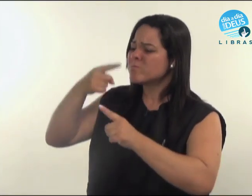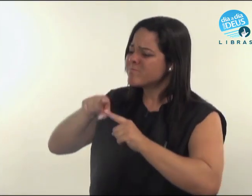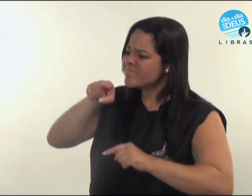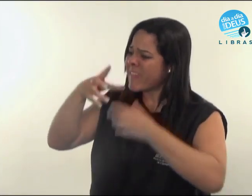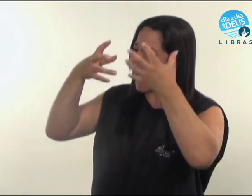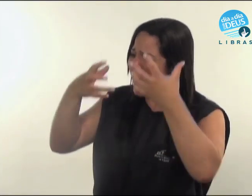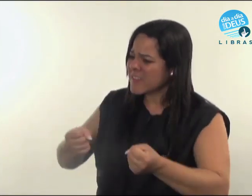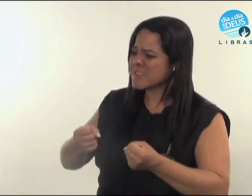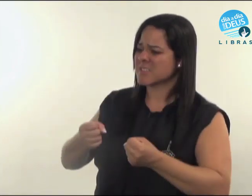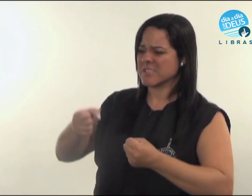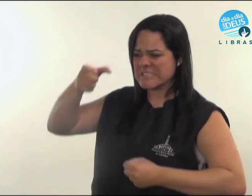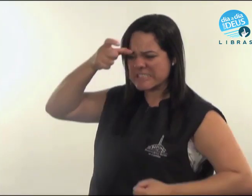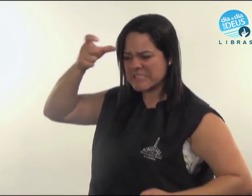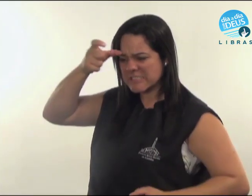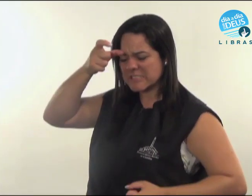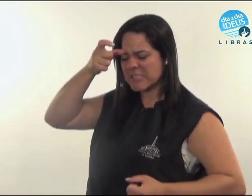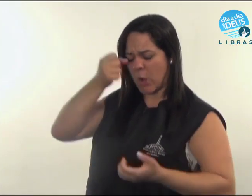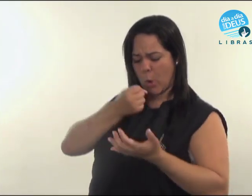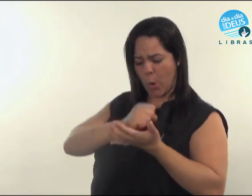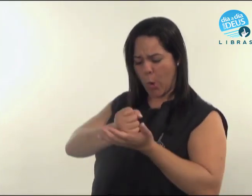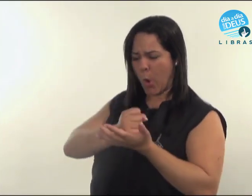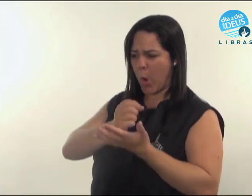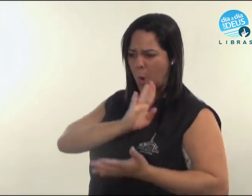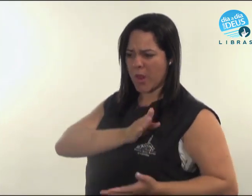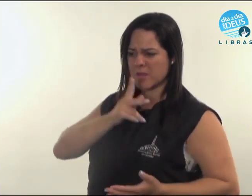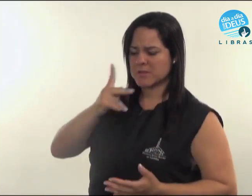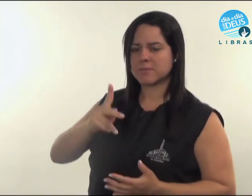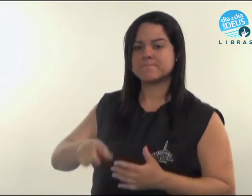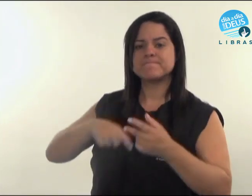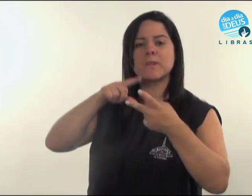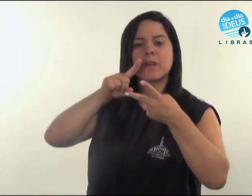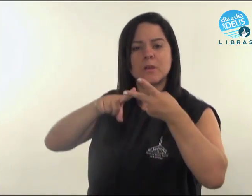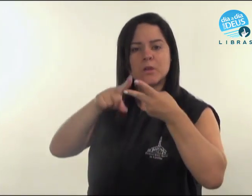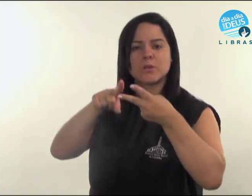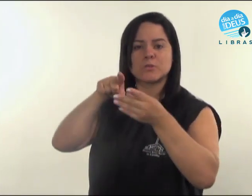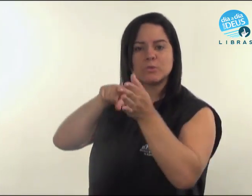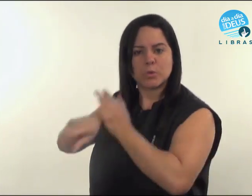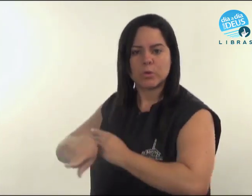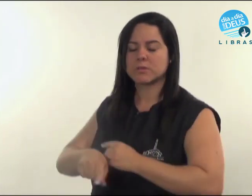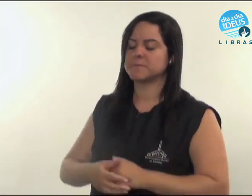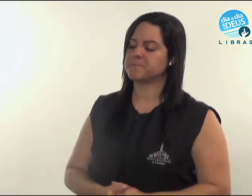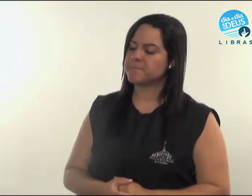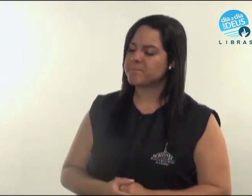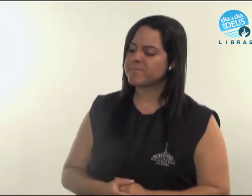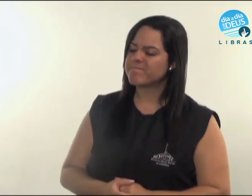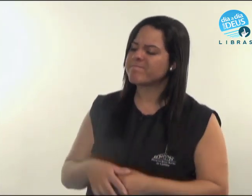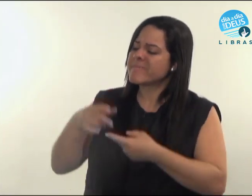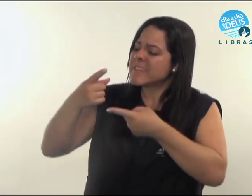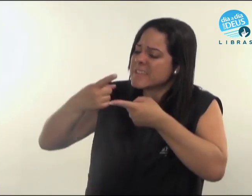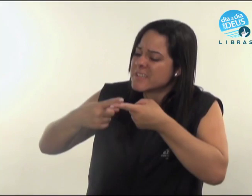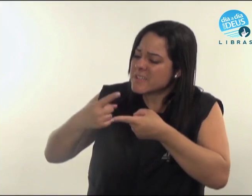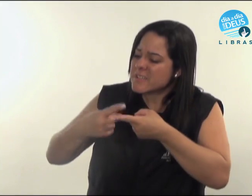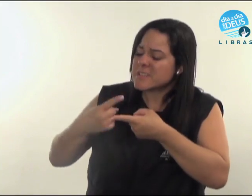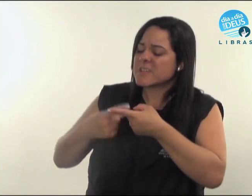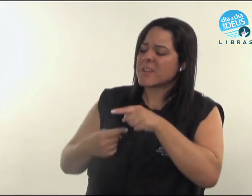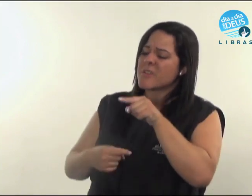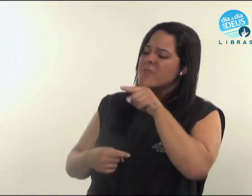coração? E a segunda pergunta-chave que Pedro faz para Ananias é: por que